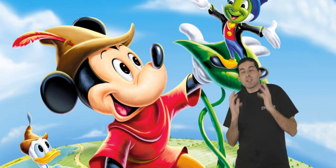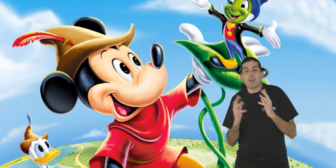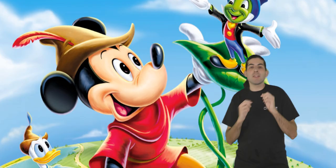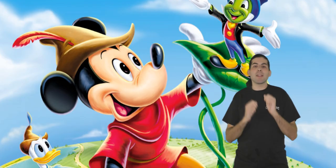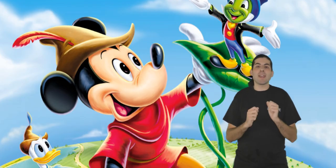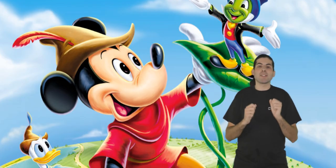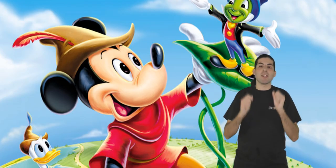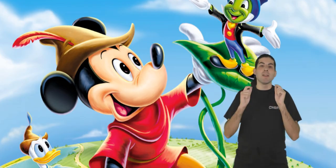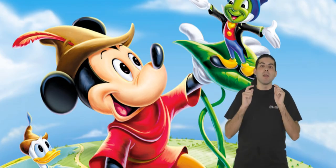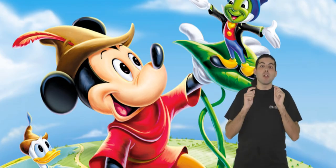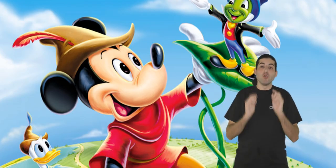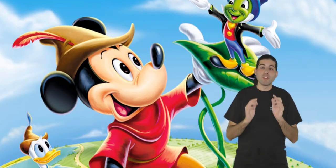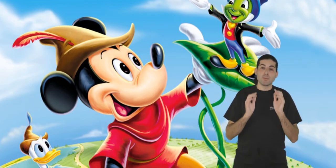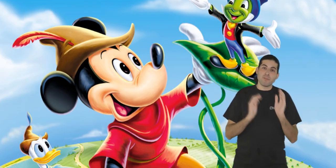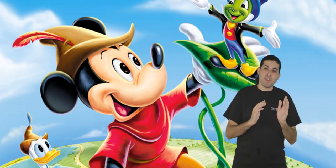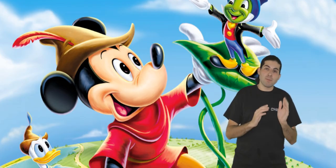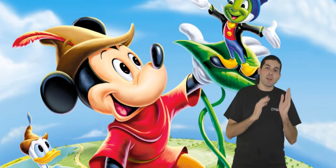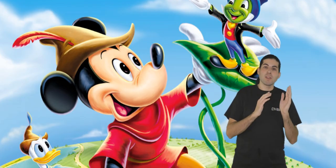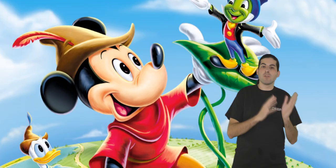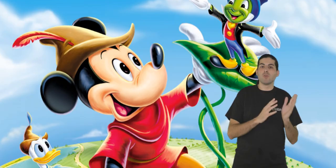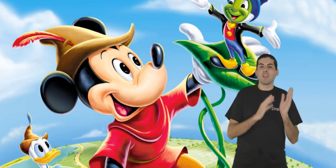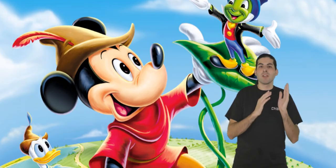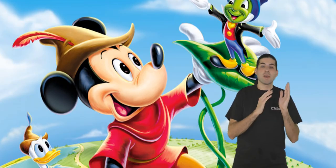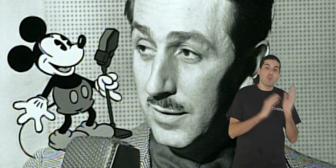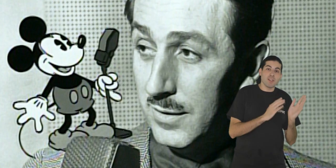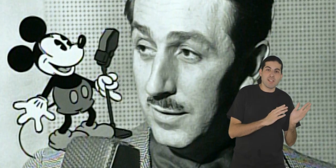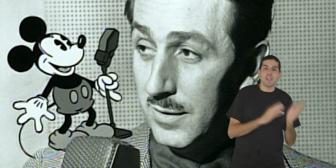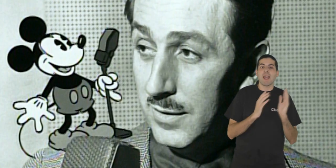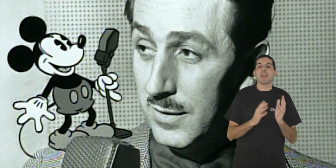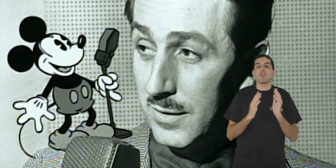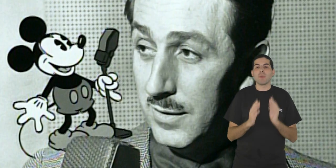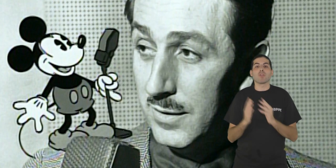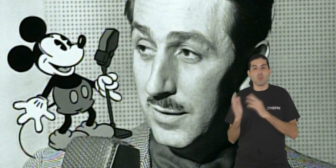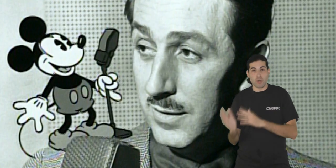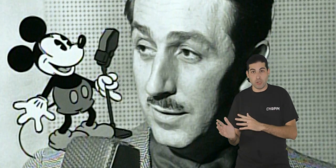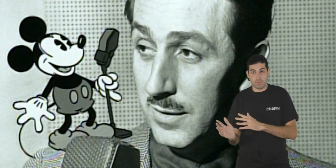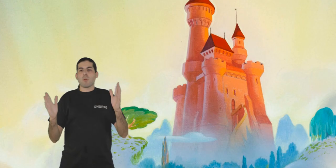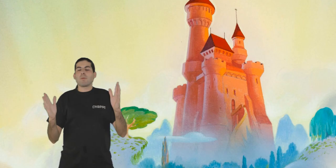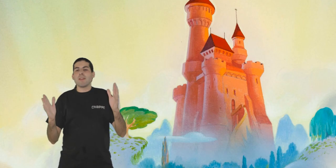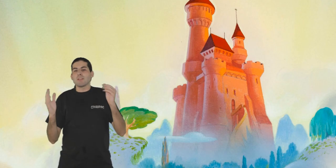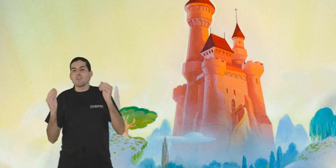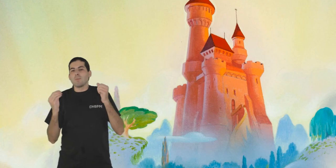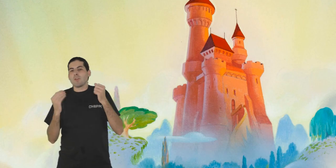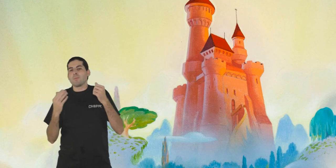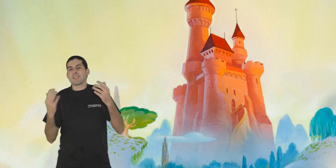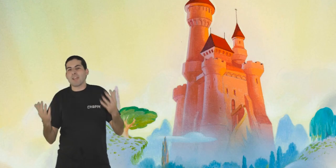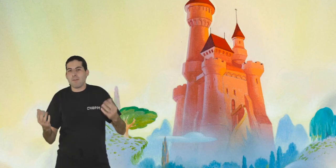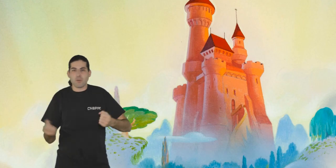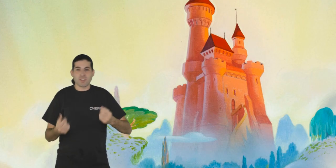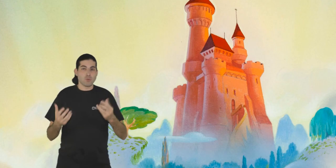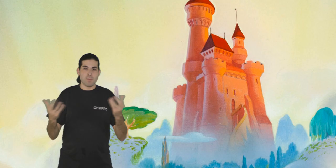la particolarità di essere l'ultimo film in cui Walt Disney ha doppiato Topolino. Probabilmente, siccome